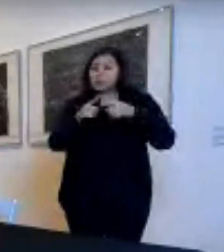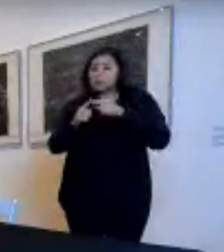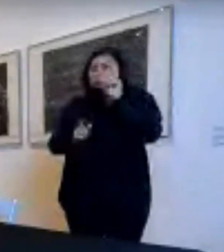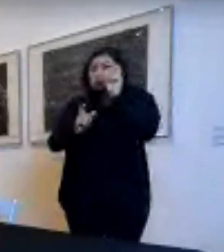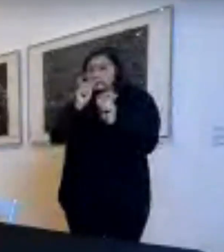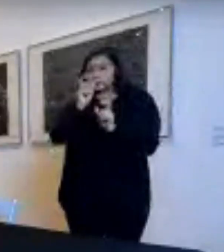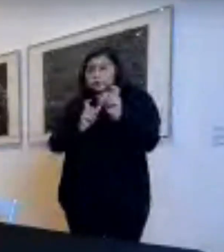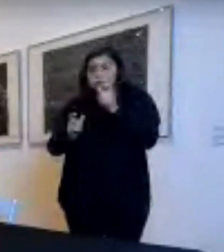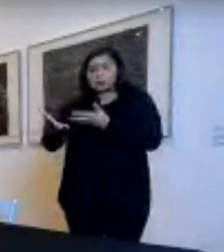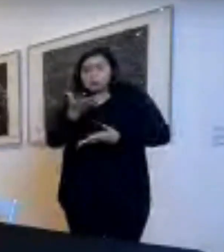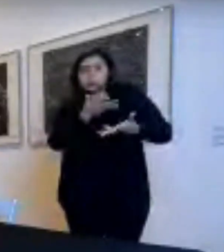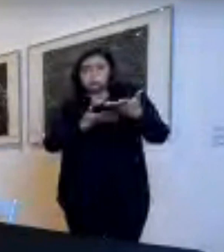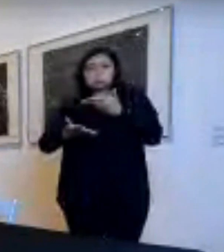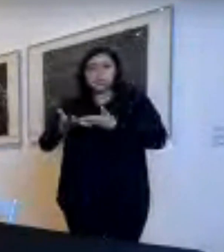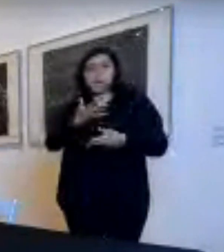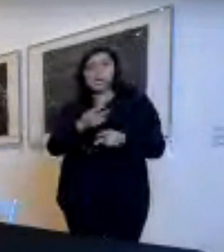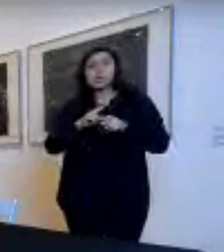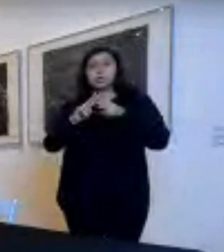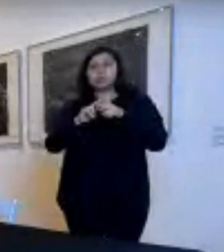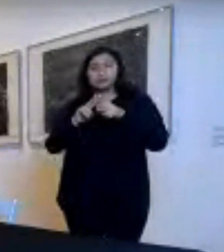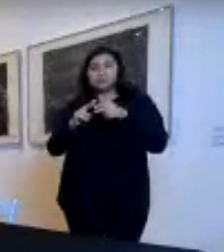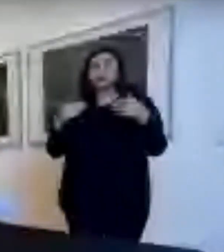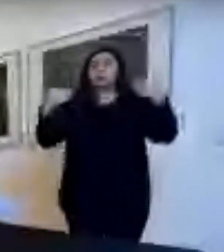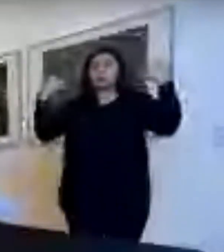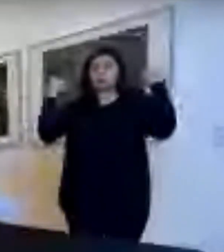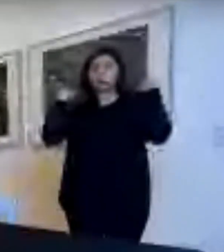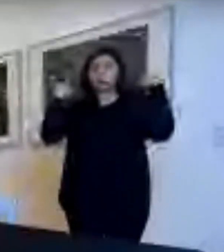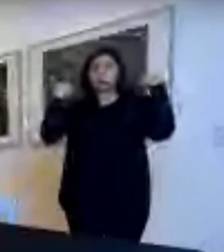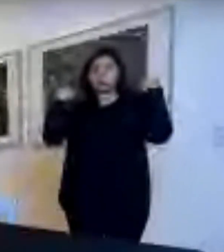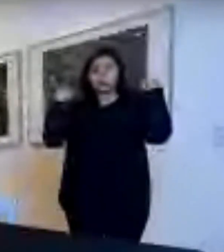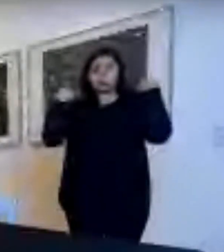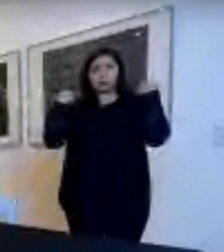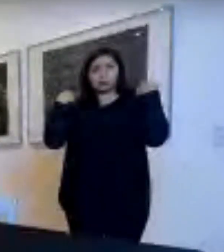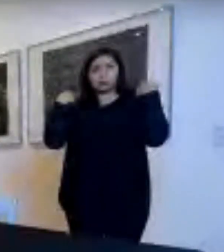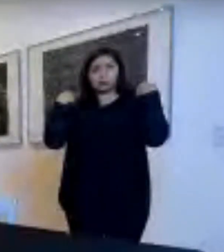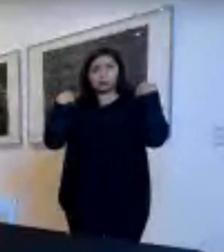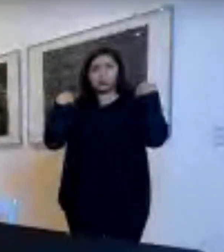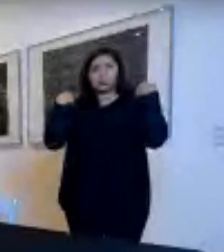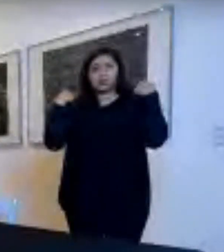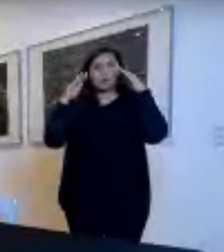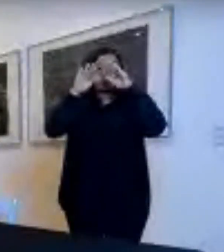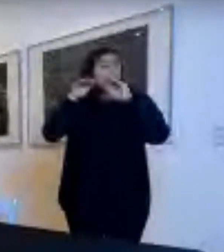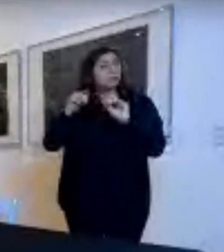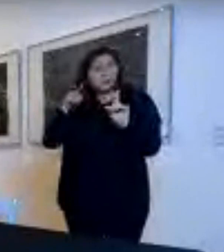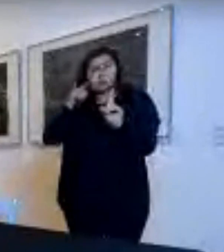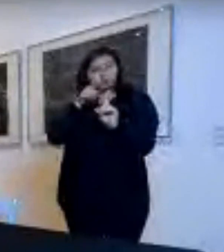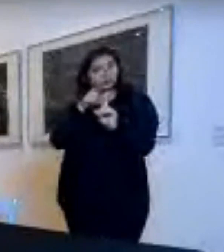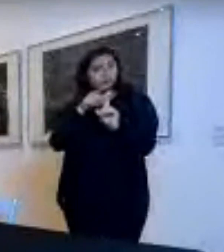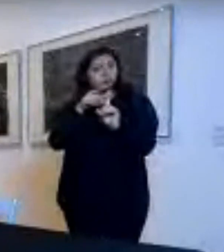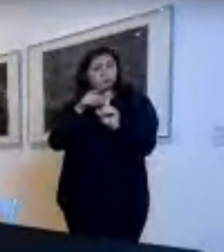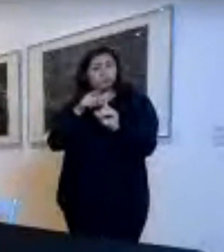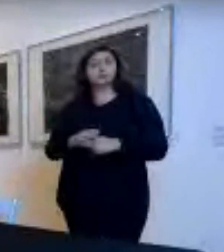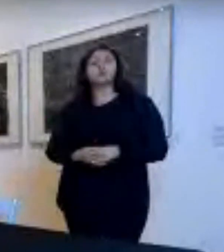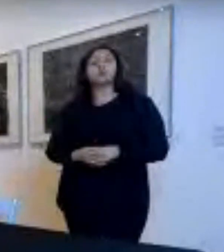estamos realizando prácticas con en ese mismo sentido, ¿no? Entonces,